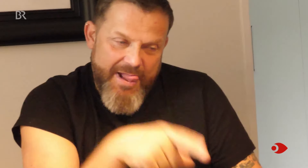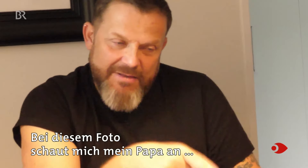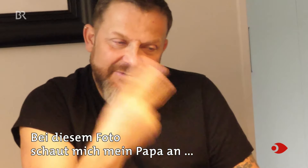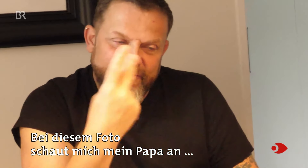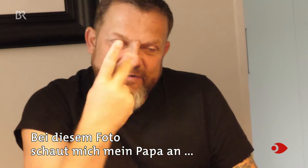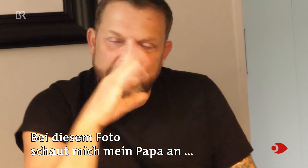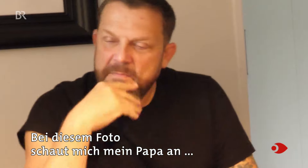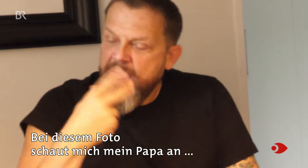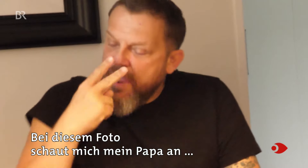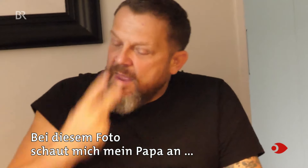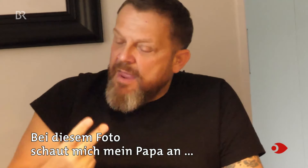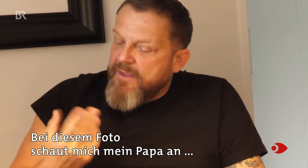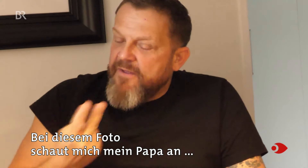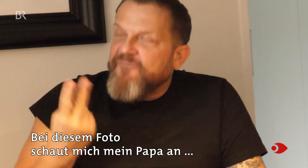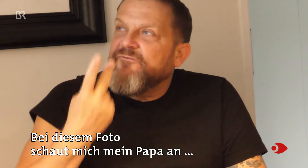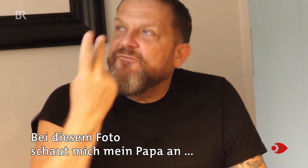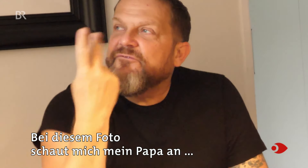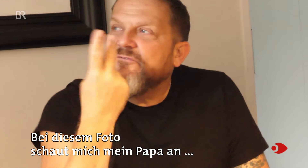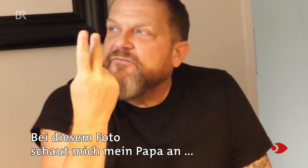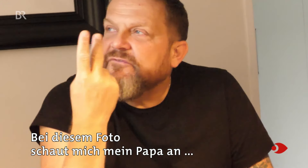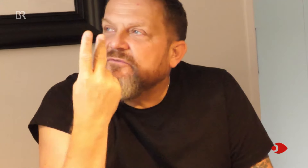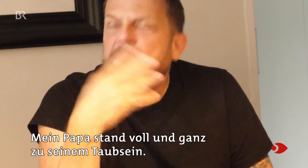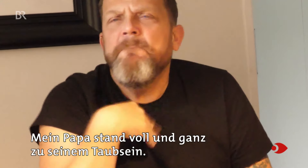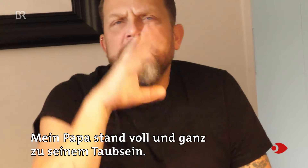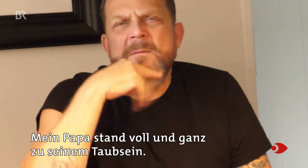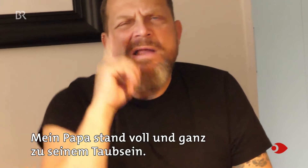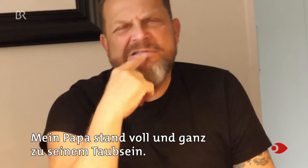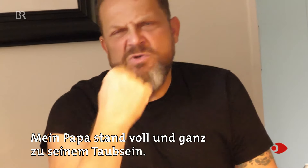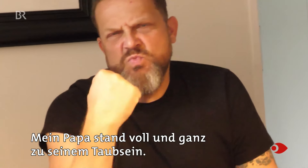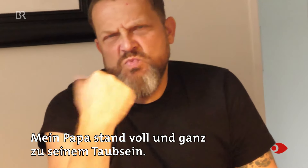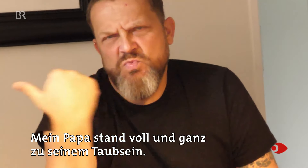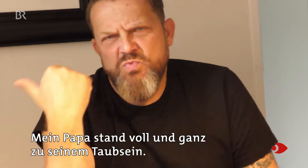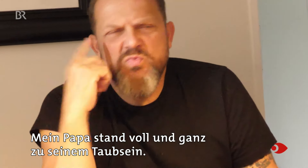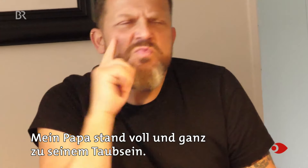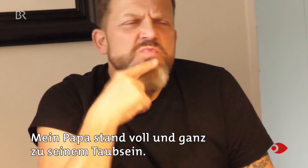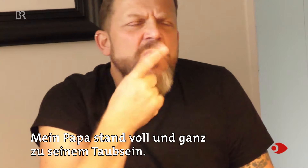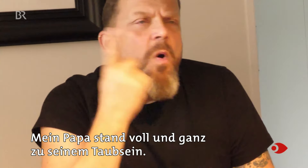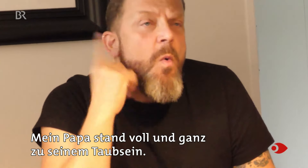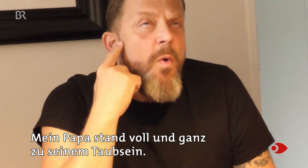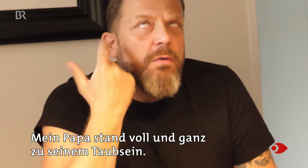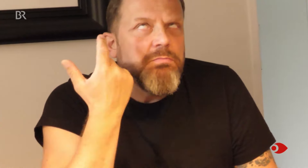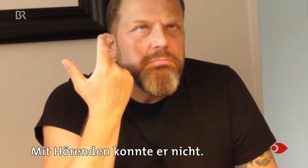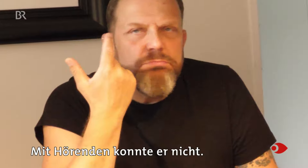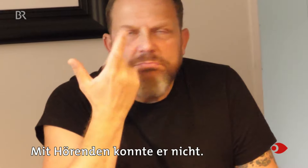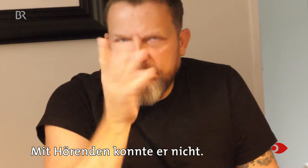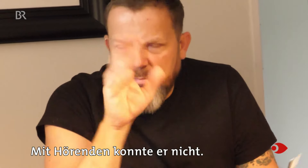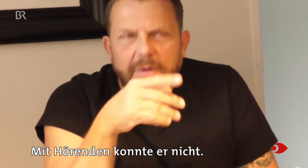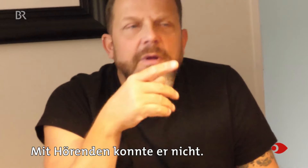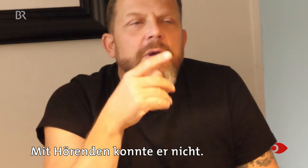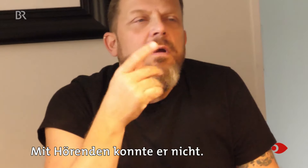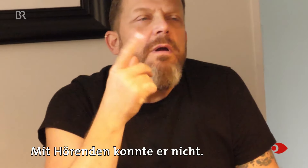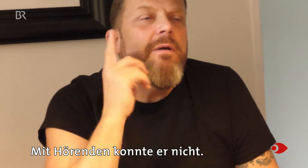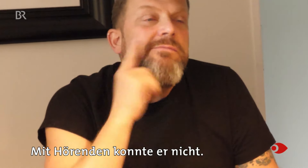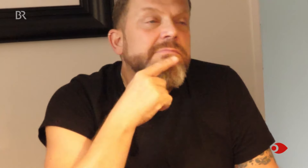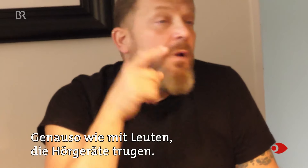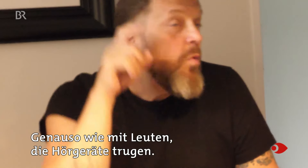Bei diesem Foto schaut mich mein Papa an. Mein Papa stand voll und ganz zu seinem Taubsein. Mit Hörenden konnte er nicht.